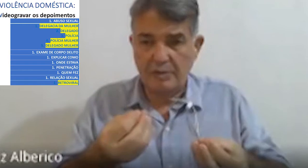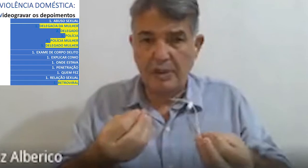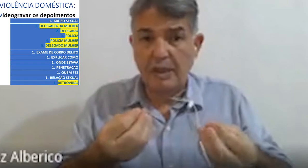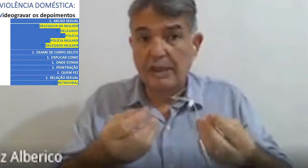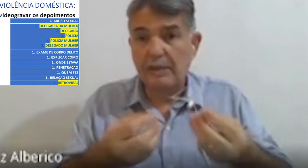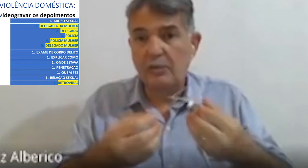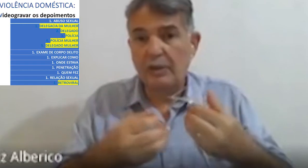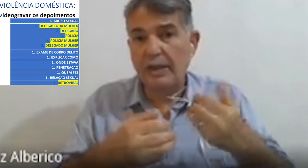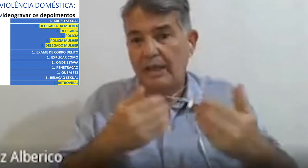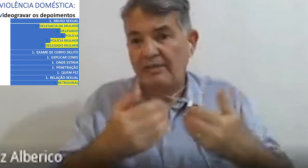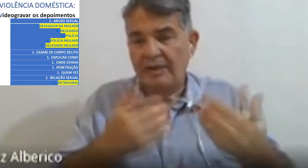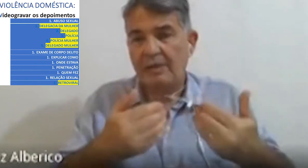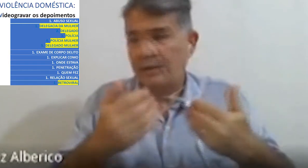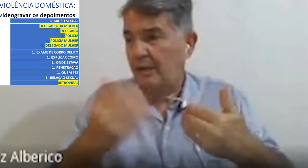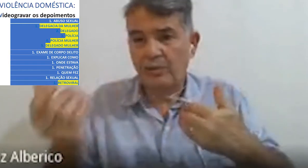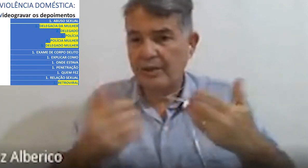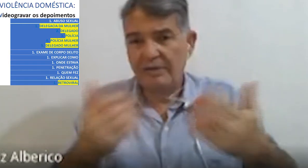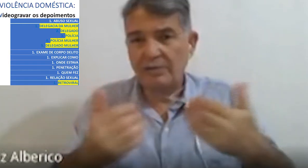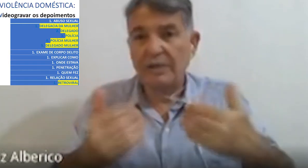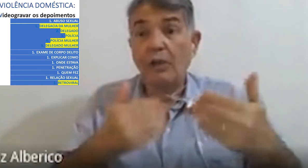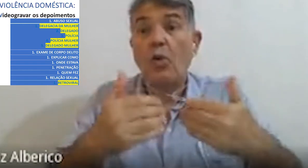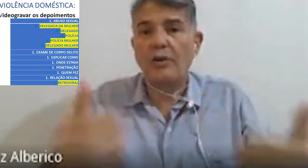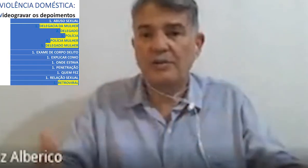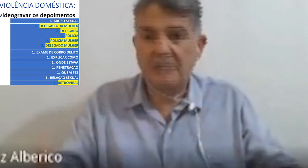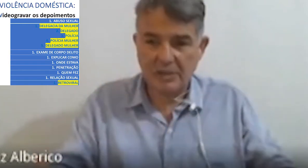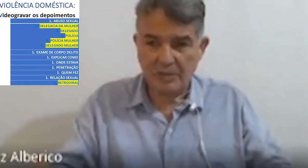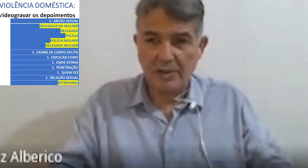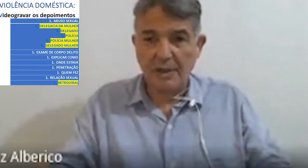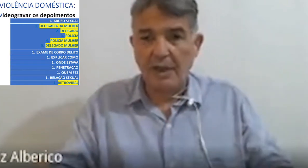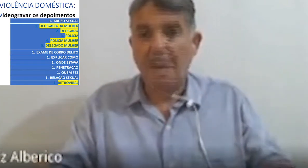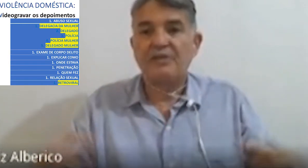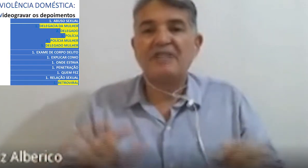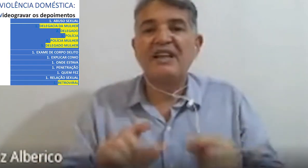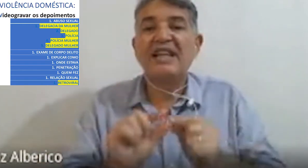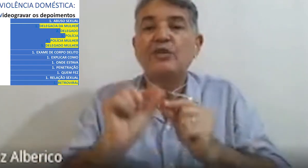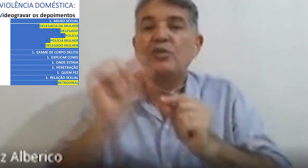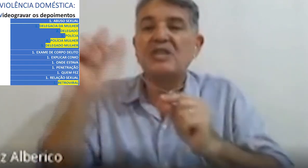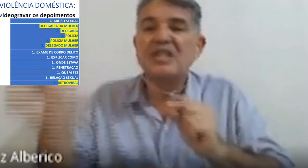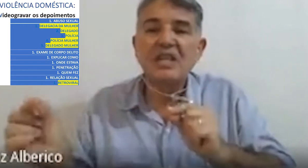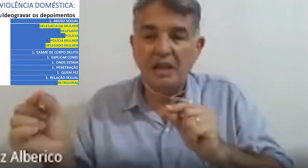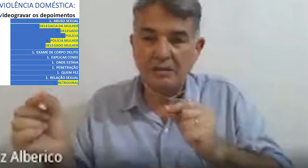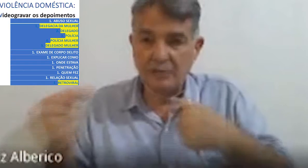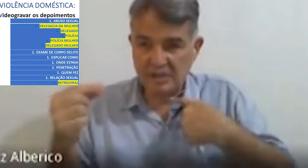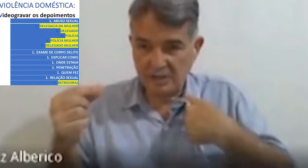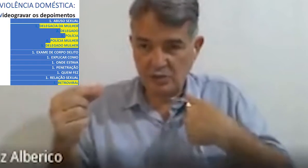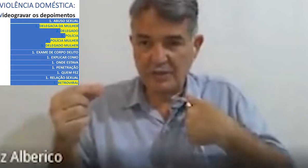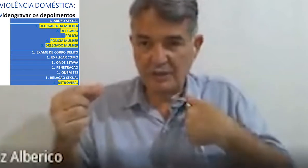Né? Então, ela vai contar, ou ele vai contar como aconteceu. Aí você vai deduzir, sua